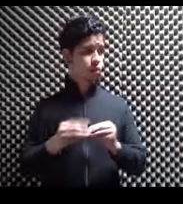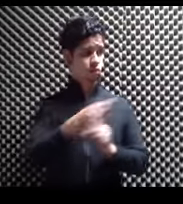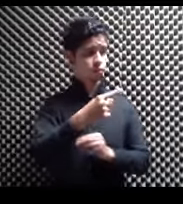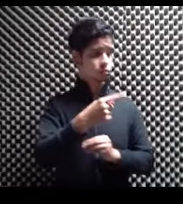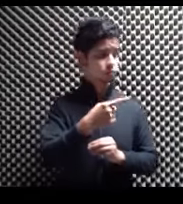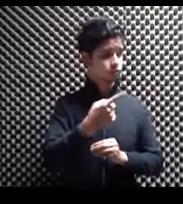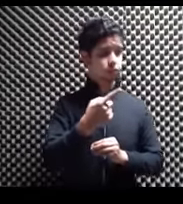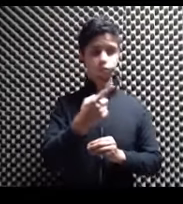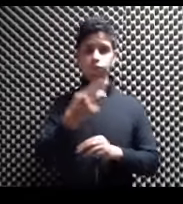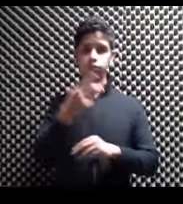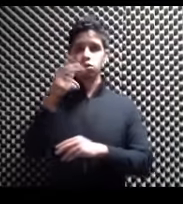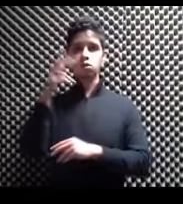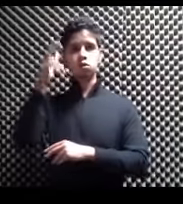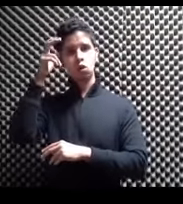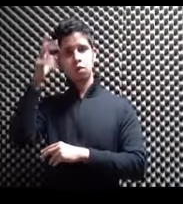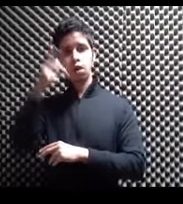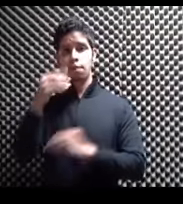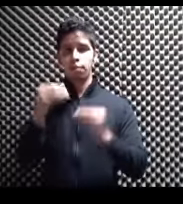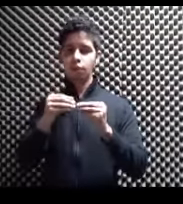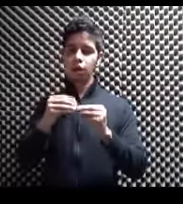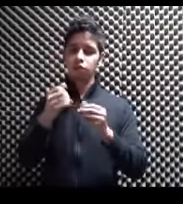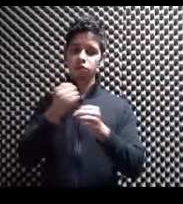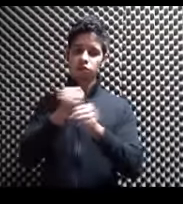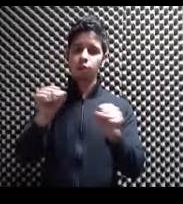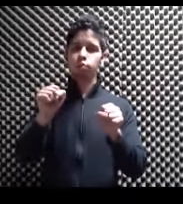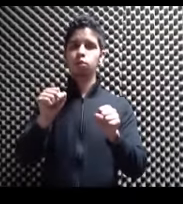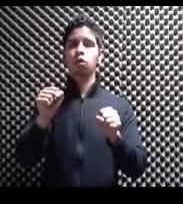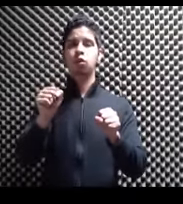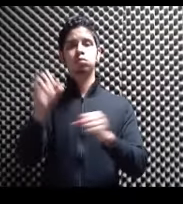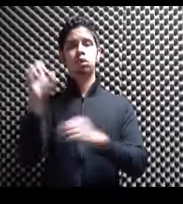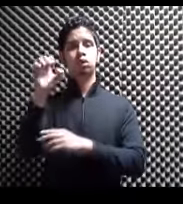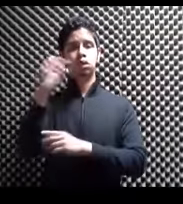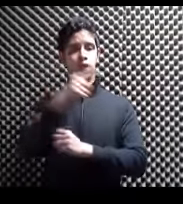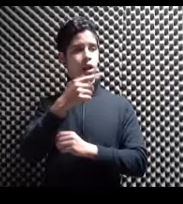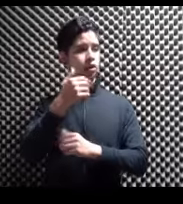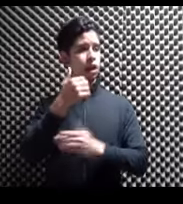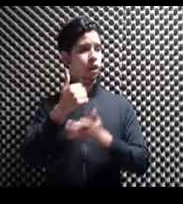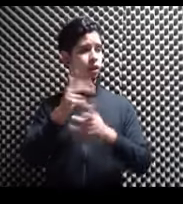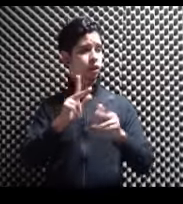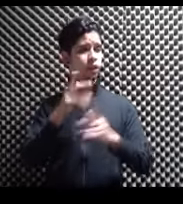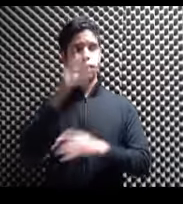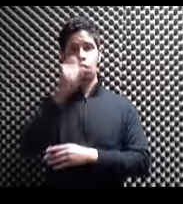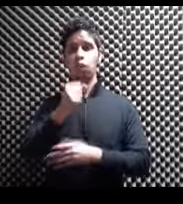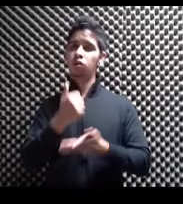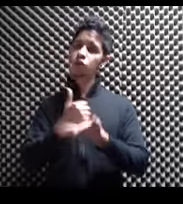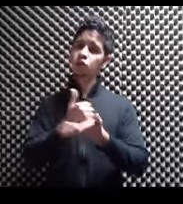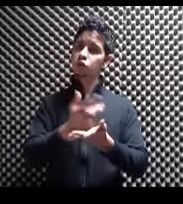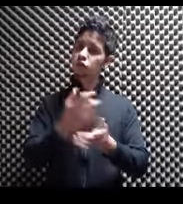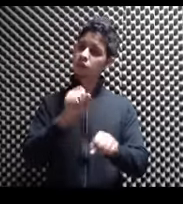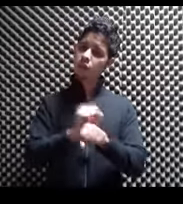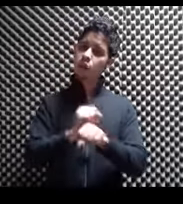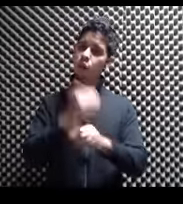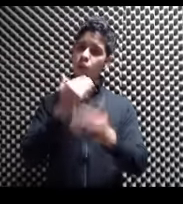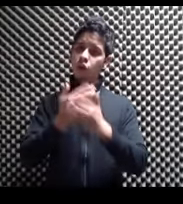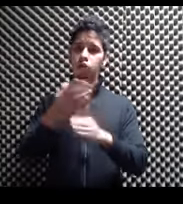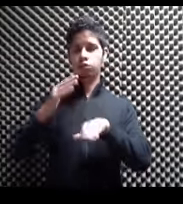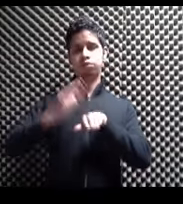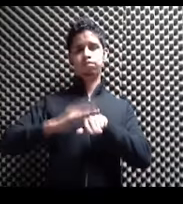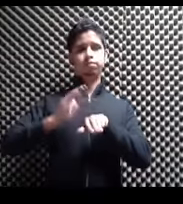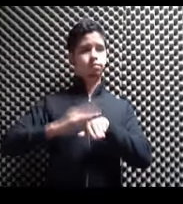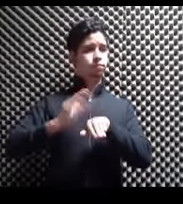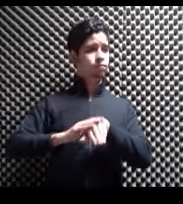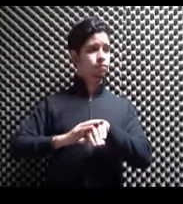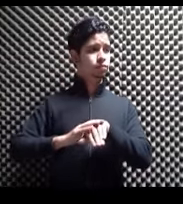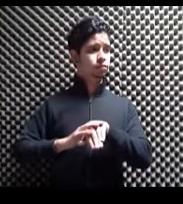de manejo de emergencia de Cagua, los compañeros de allá. Y se encontraba muy bueno, nos llamaron. Para los que están escuchando, tienen mucho.